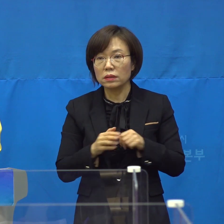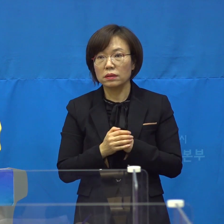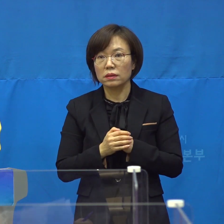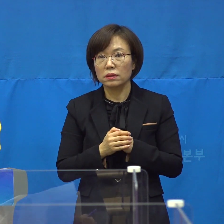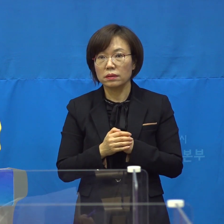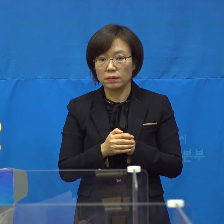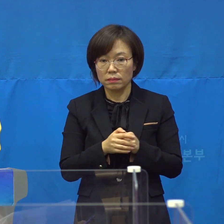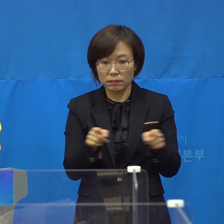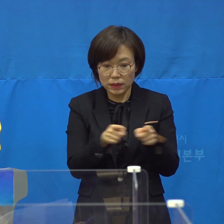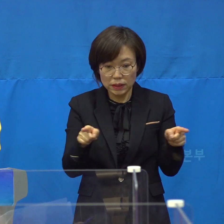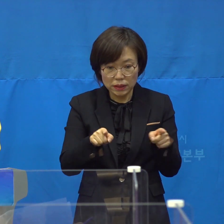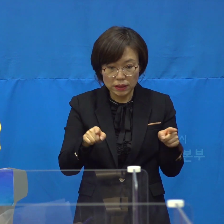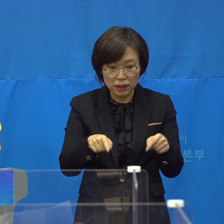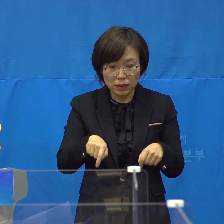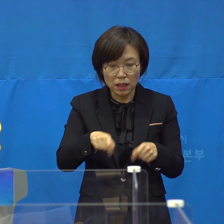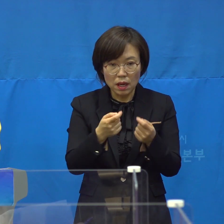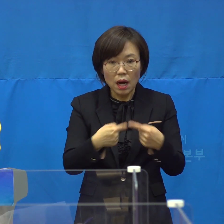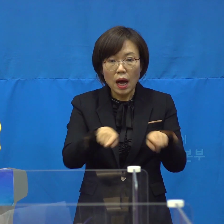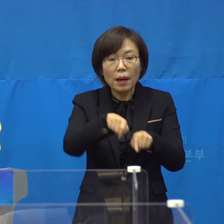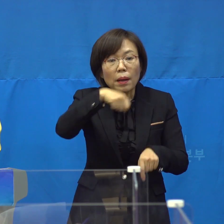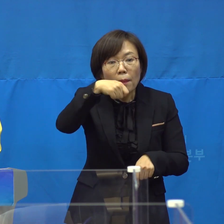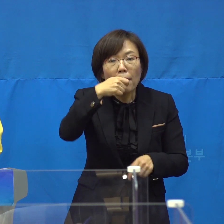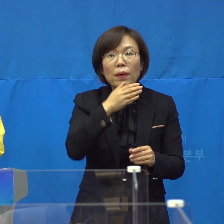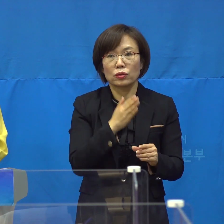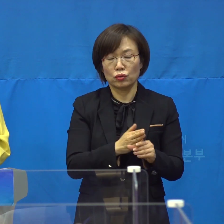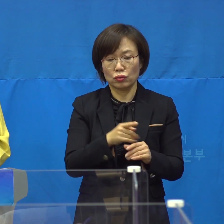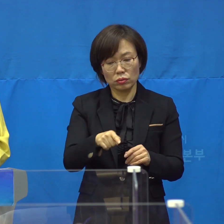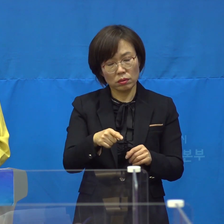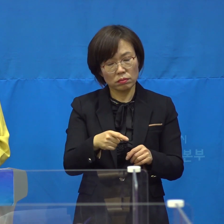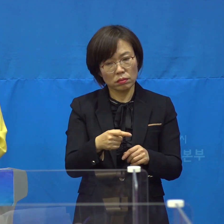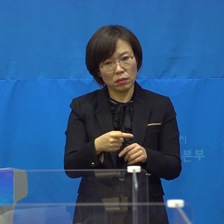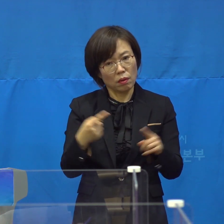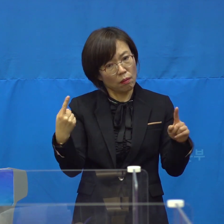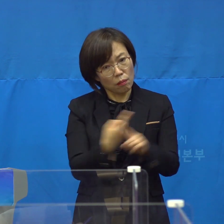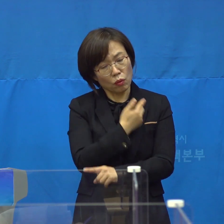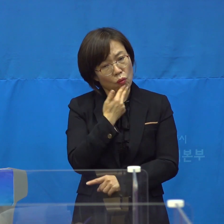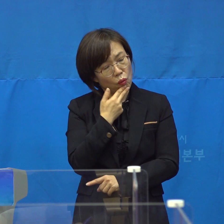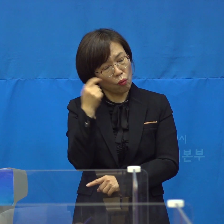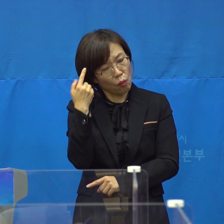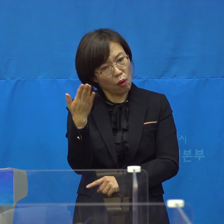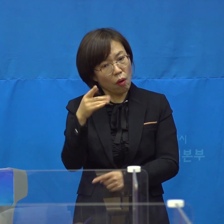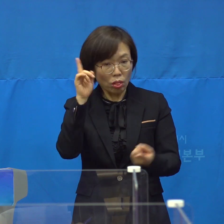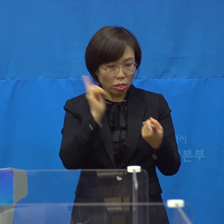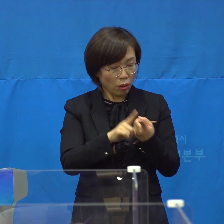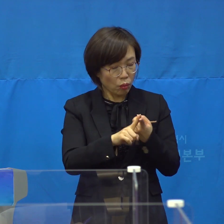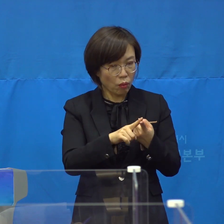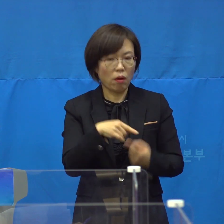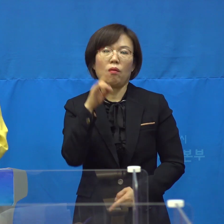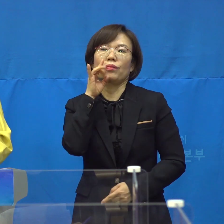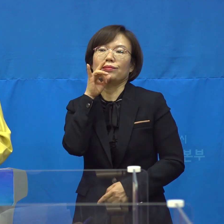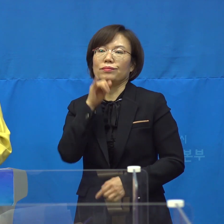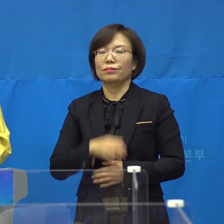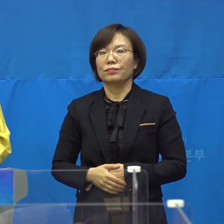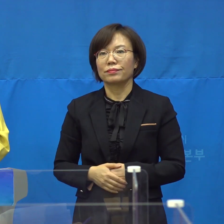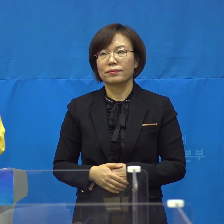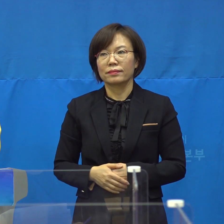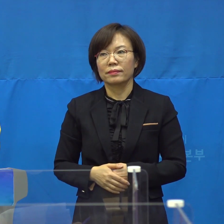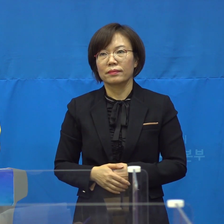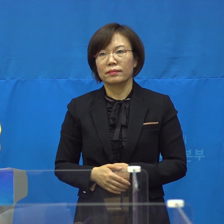그때 1층에서 식사를 갖다 같이 한다고 하는데 그게 좀 개선이 됐는지 아니면 어떻게 진행되고 있는지 좀 말씀해